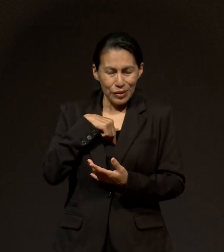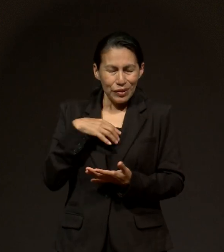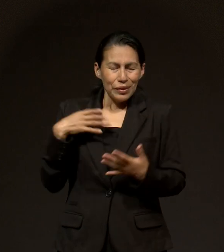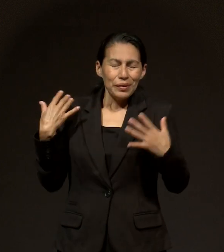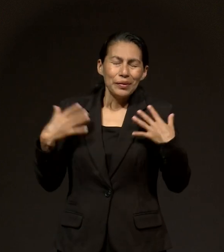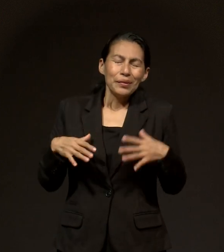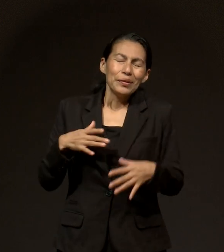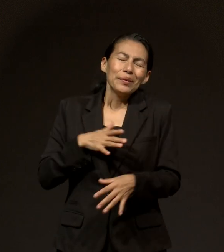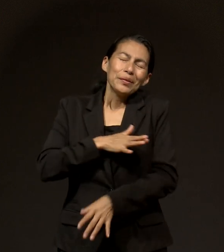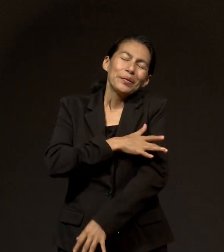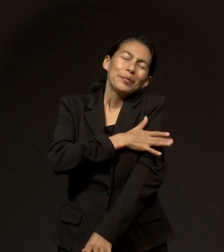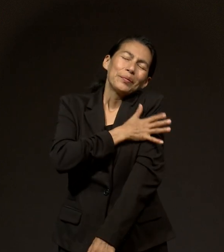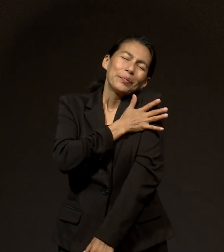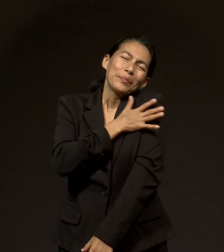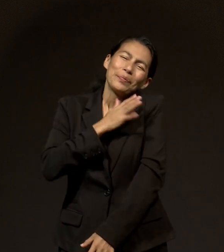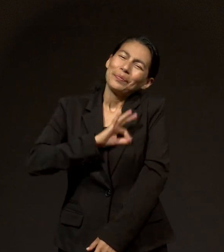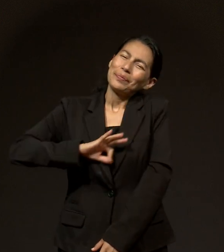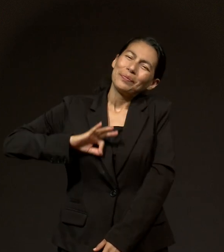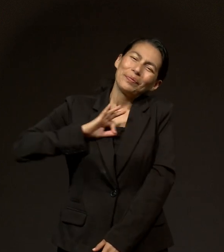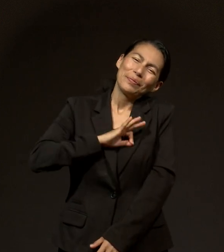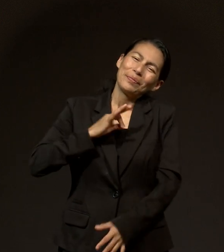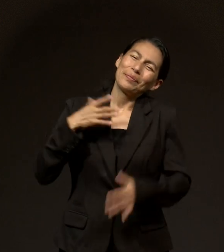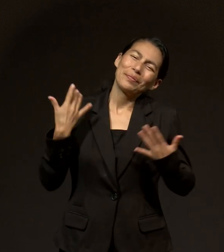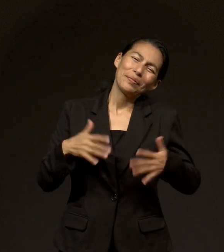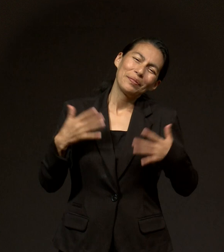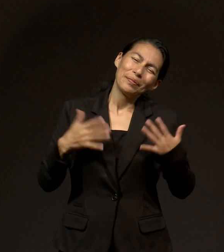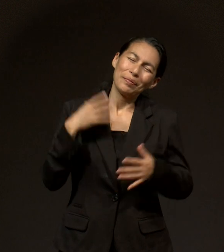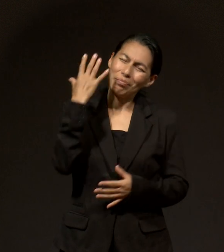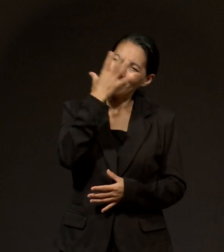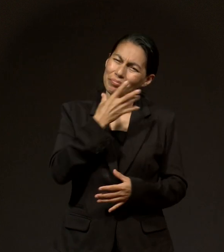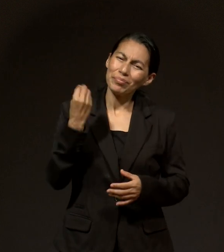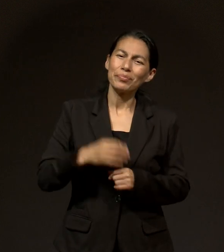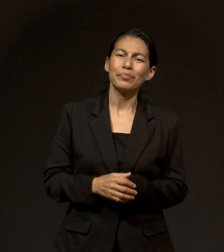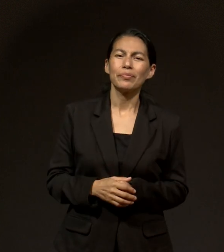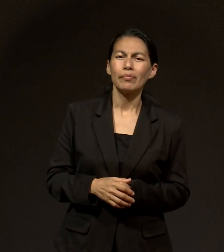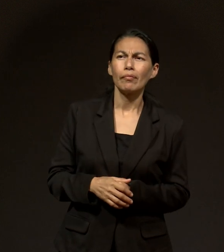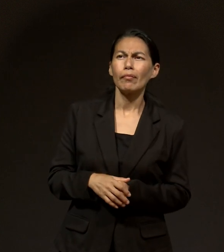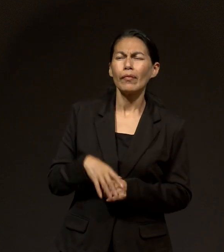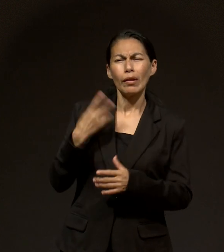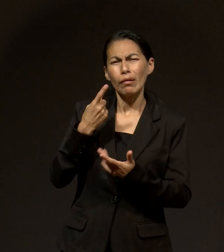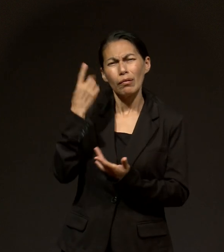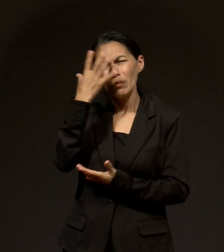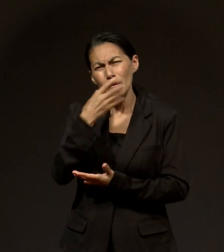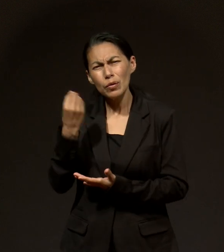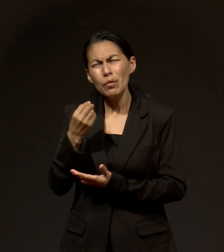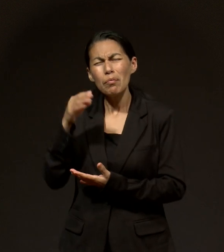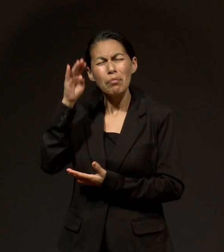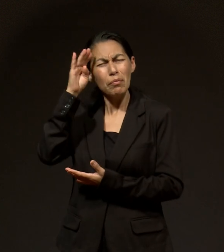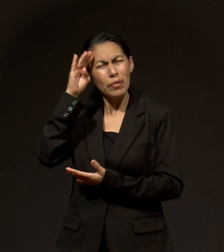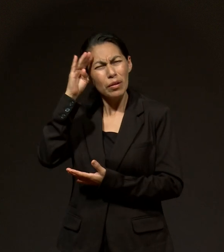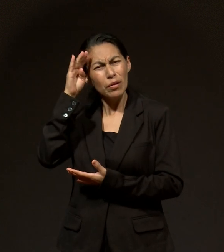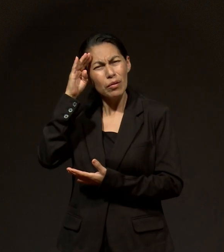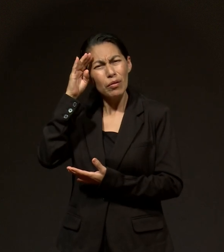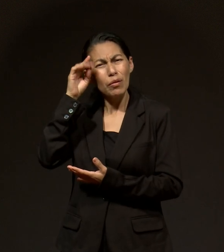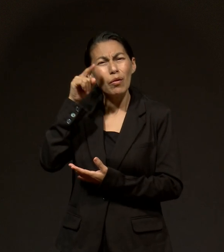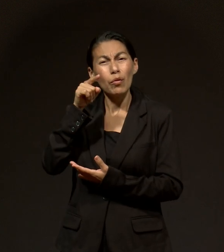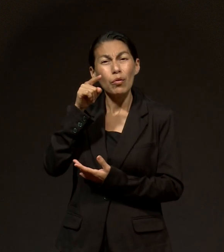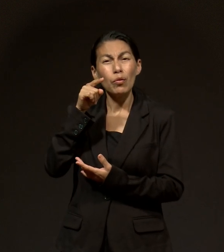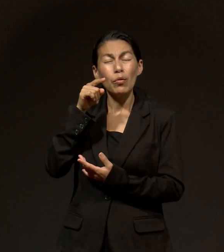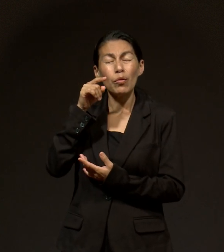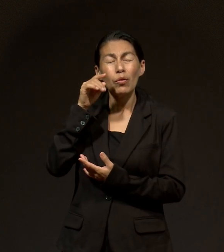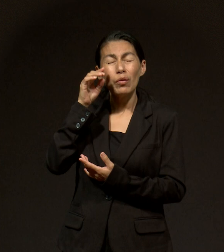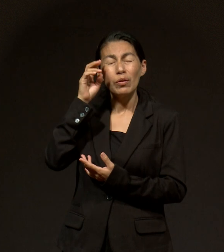Definitivamente. Sí. Yo creo que los sueños en Cristo se cristalizan en una hermosa realidad.